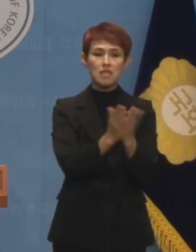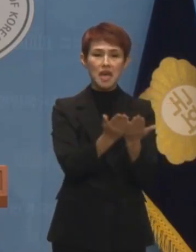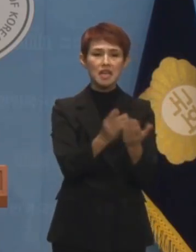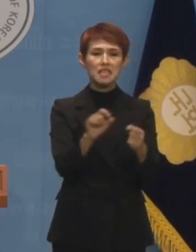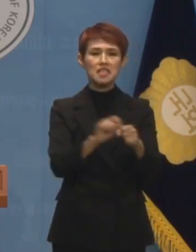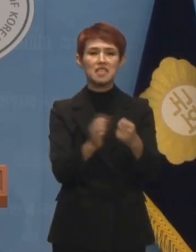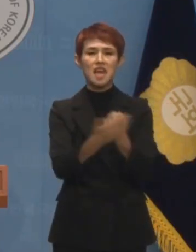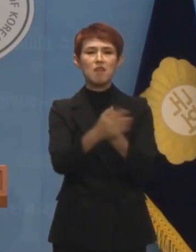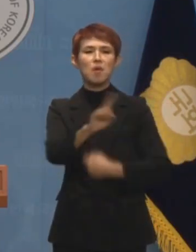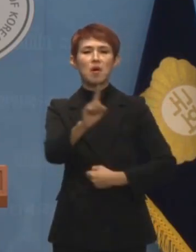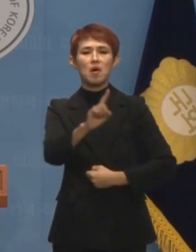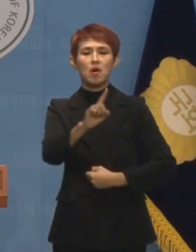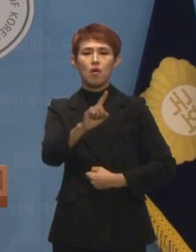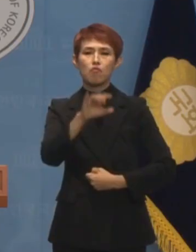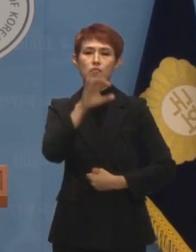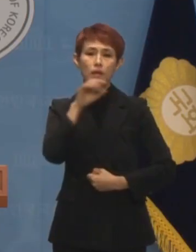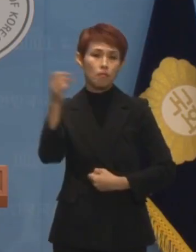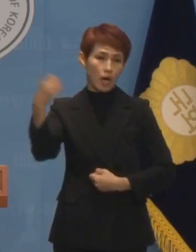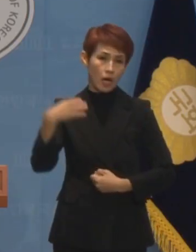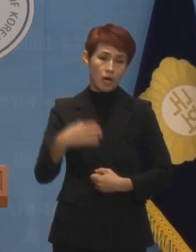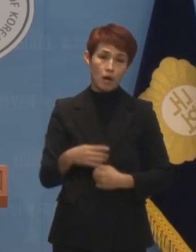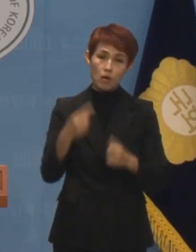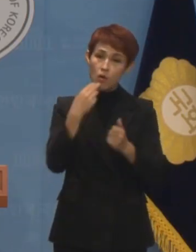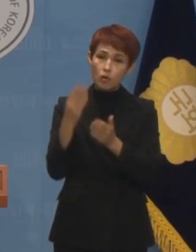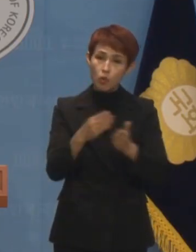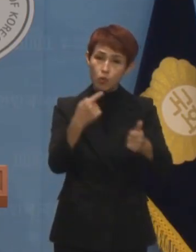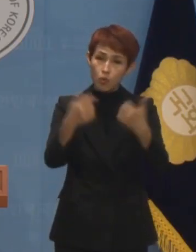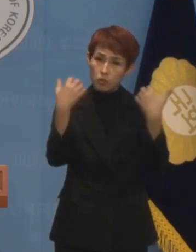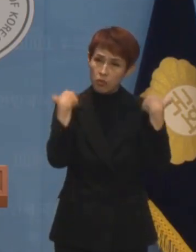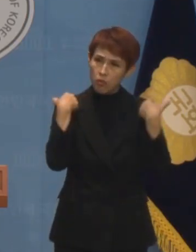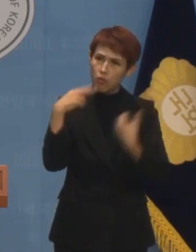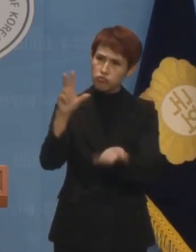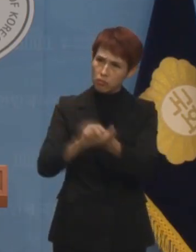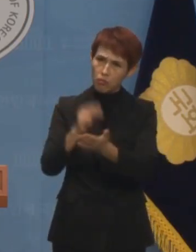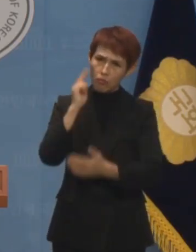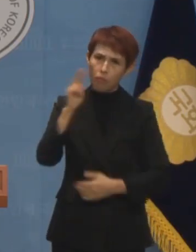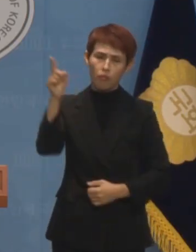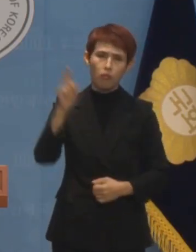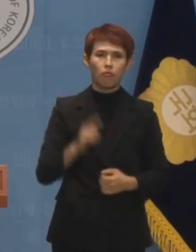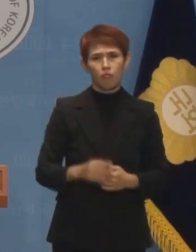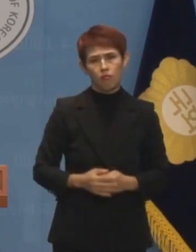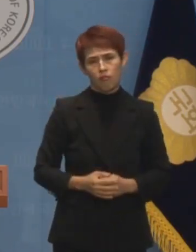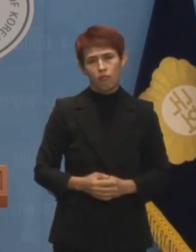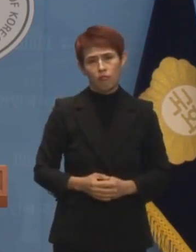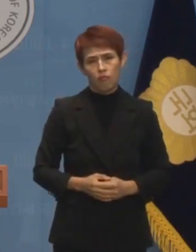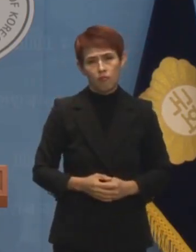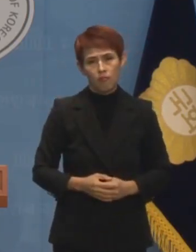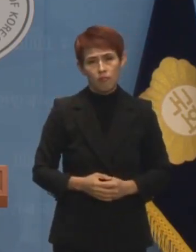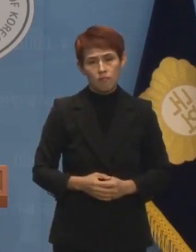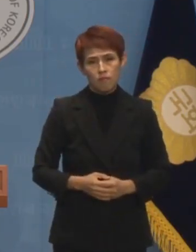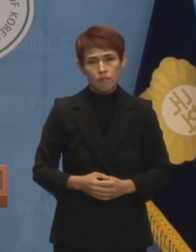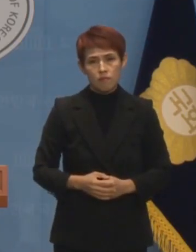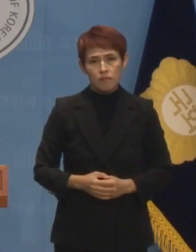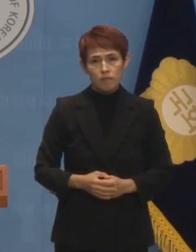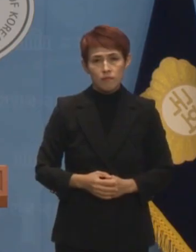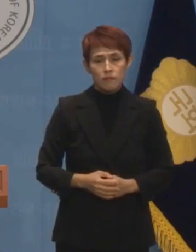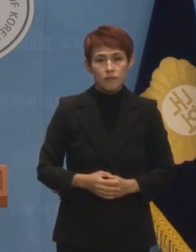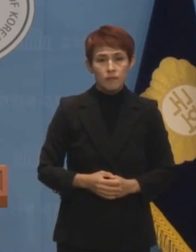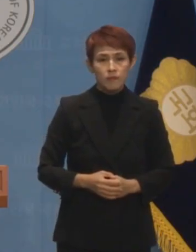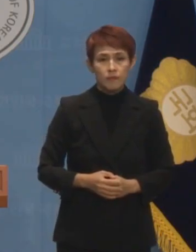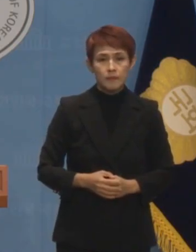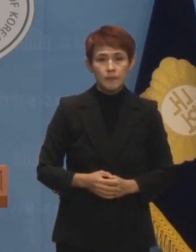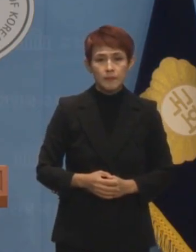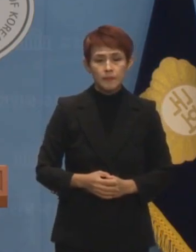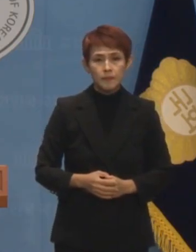교육을 교육답게 하고 있는 교육청인지 묻지 않을 수 없습니다. 사실 상황은 이뿐만이